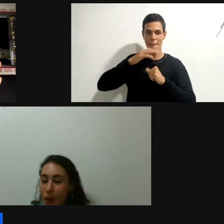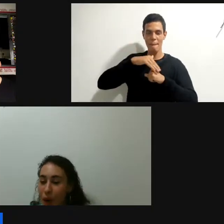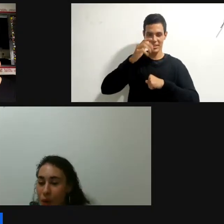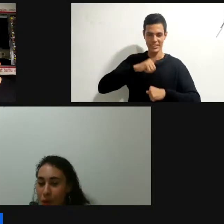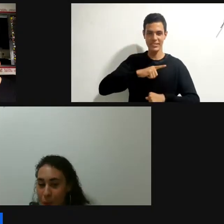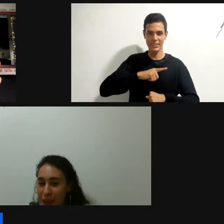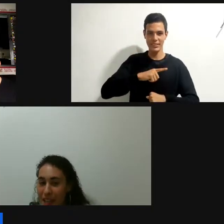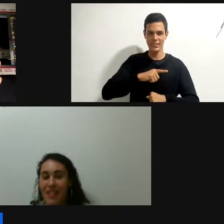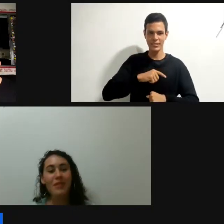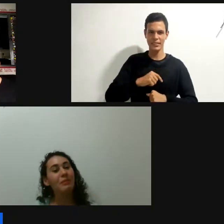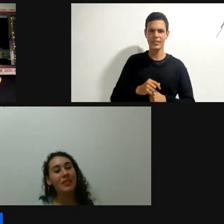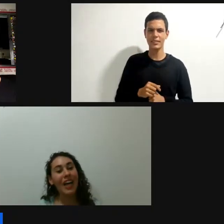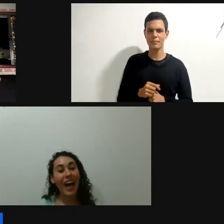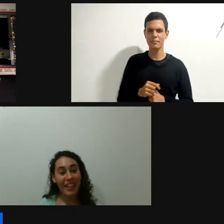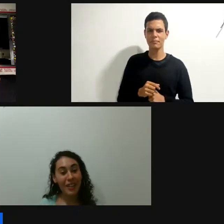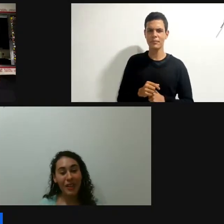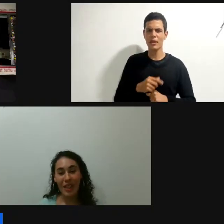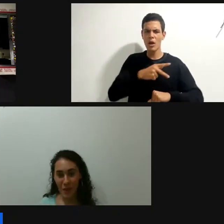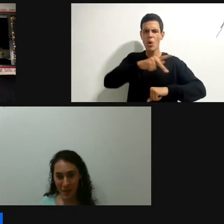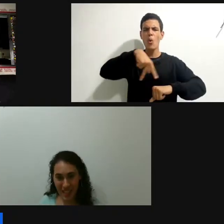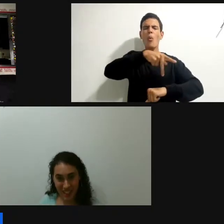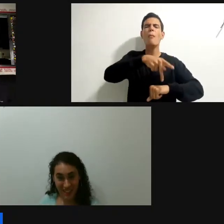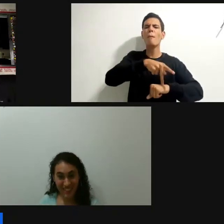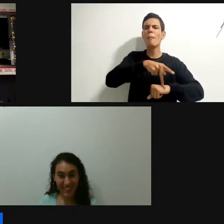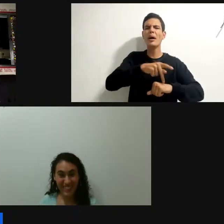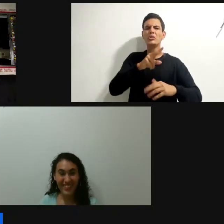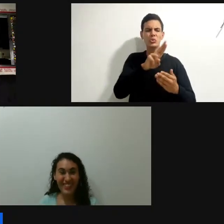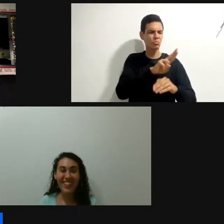Rapaz, qual é o nome do país? Ainda não tem nome.